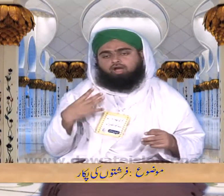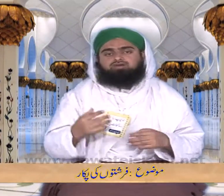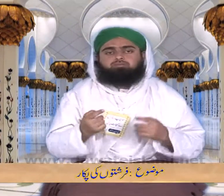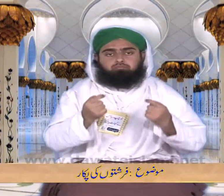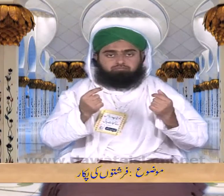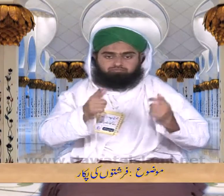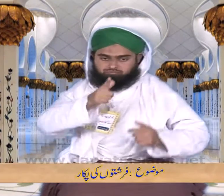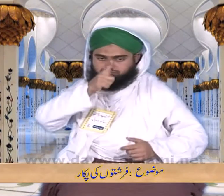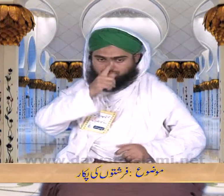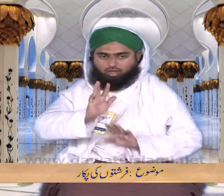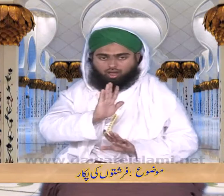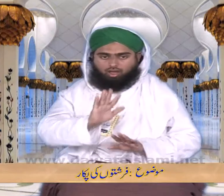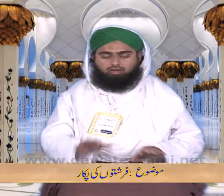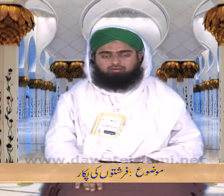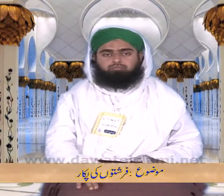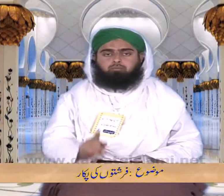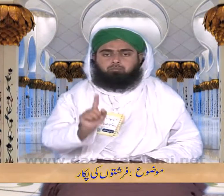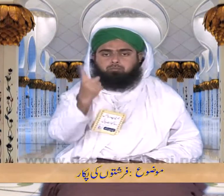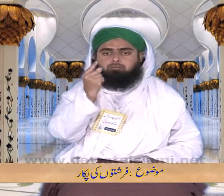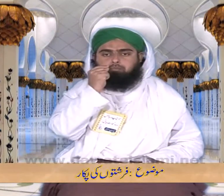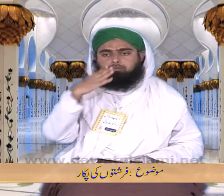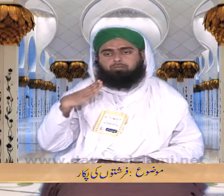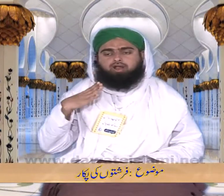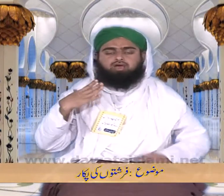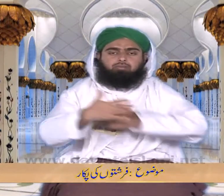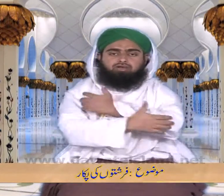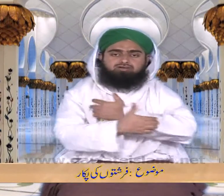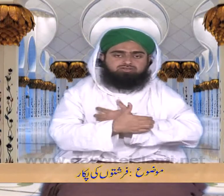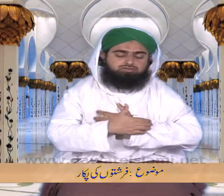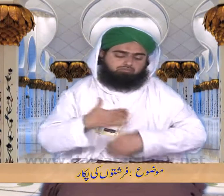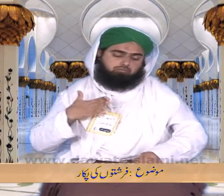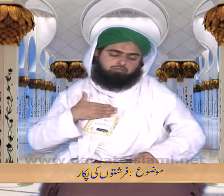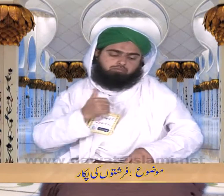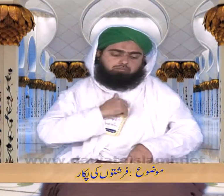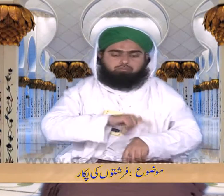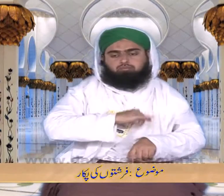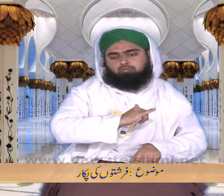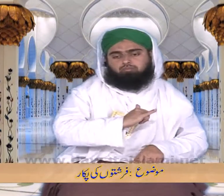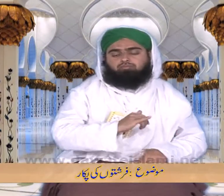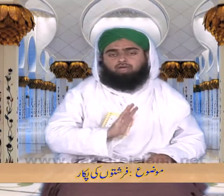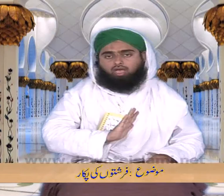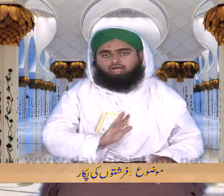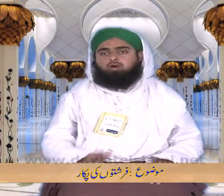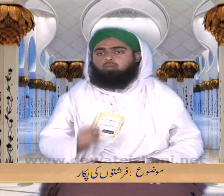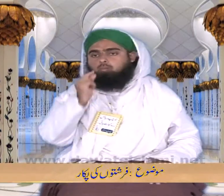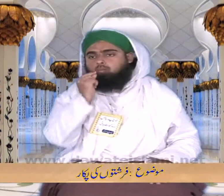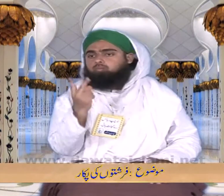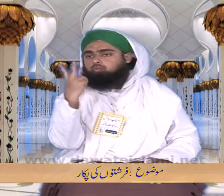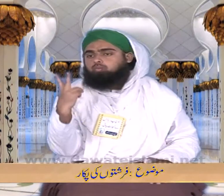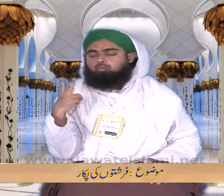تھا جب اس غریب و نادار کی موت کا وقت آیا تو اس کے دونوں بھائی اس کے